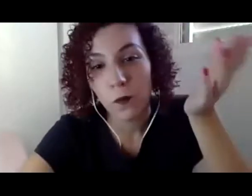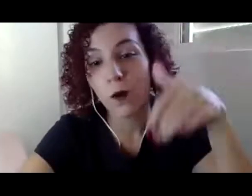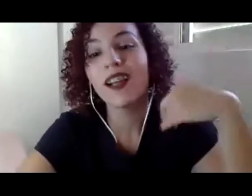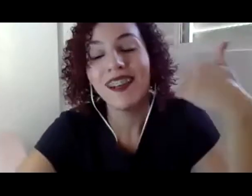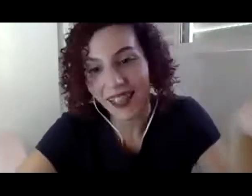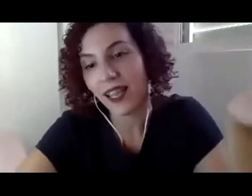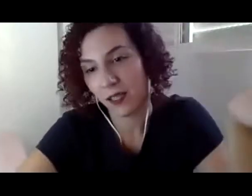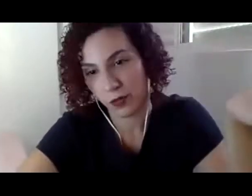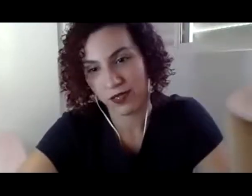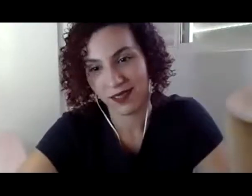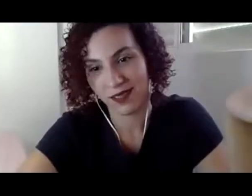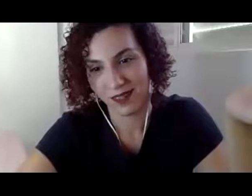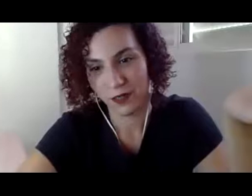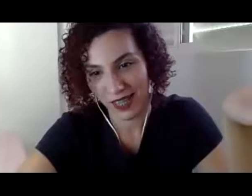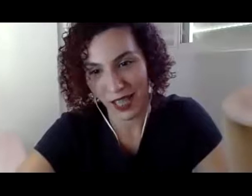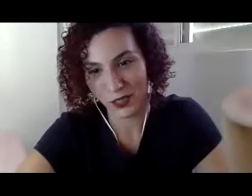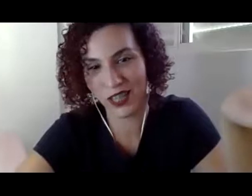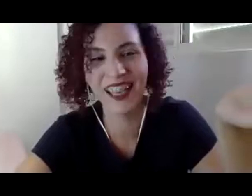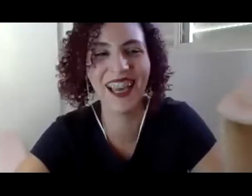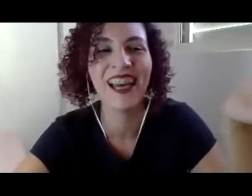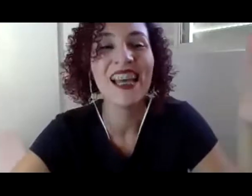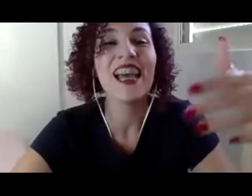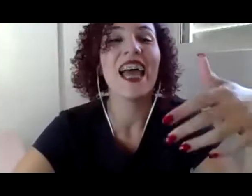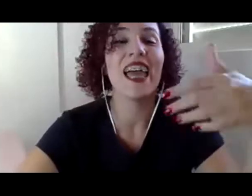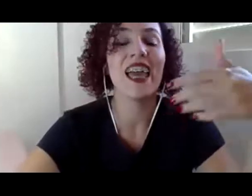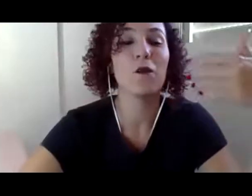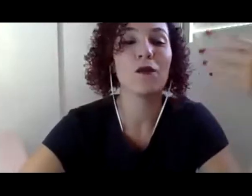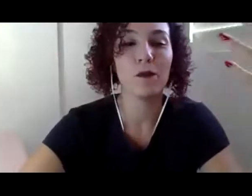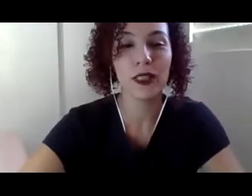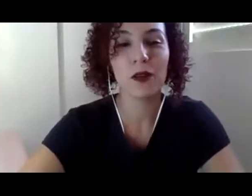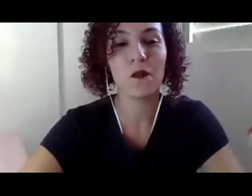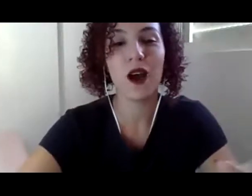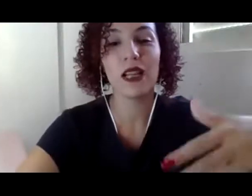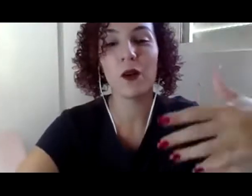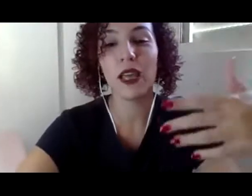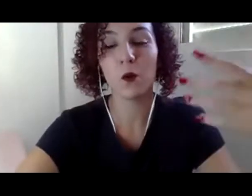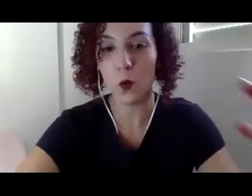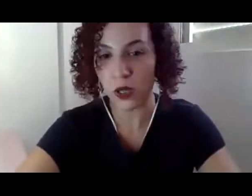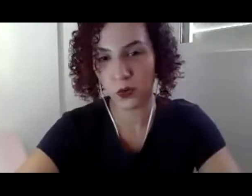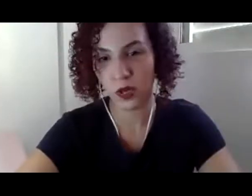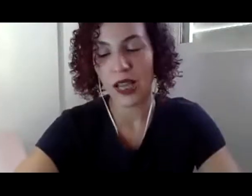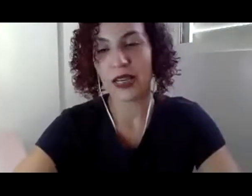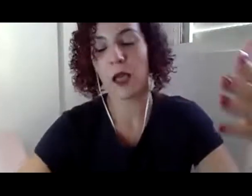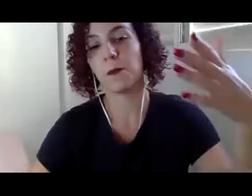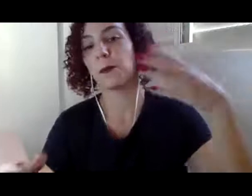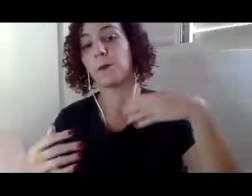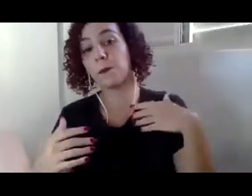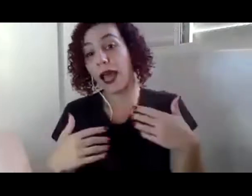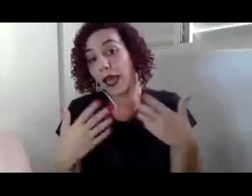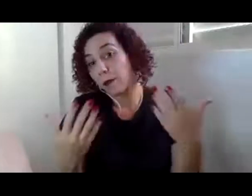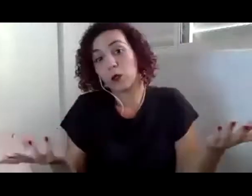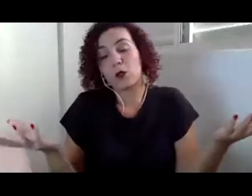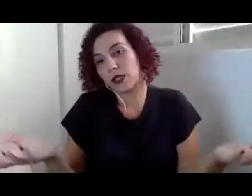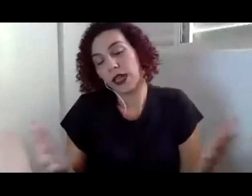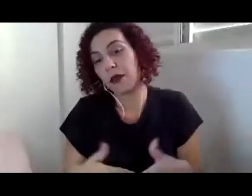Alfabeto manual nem é Libras, na verdade. O alfabeto manual, ele é um recurso, né,